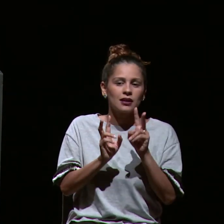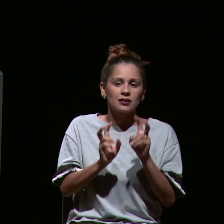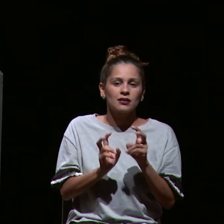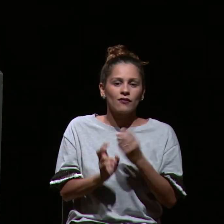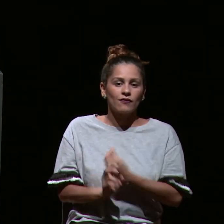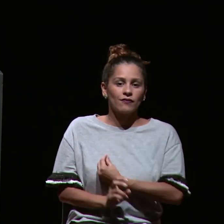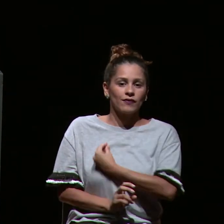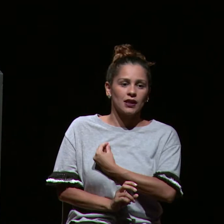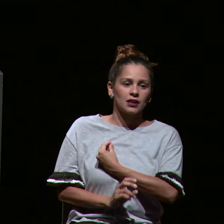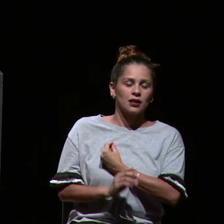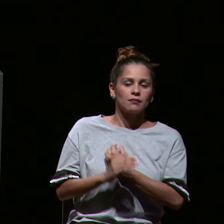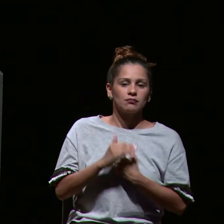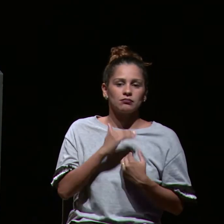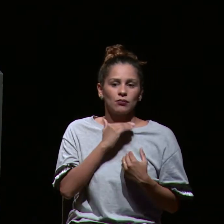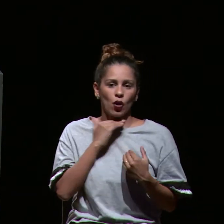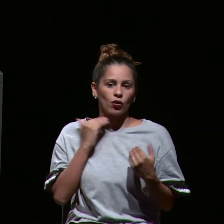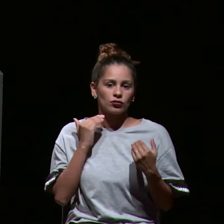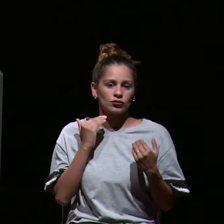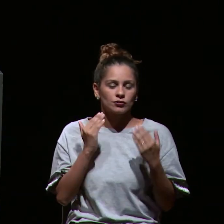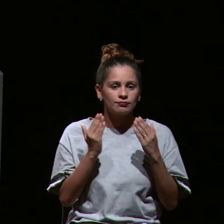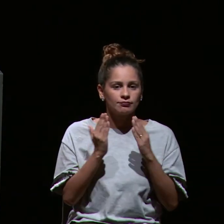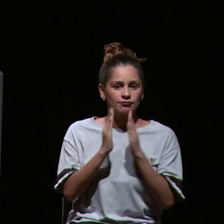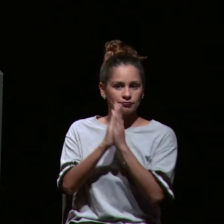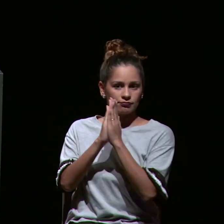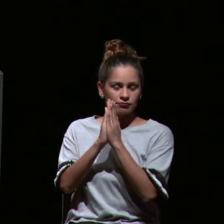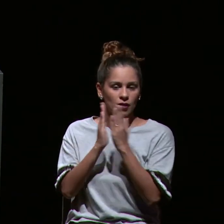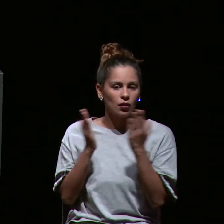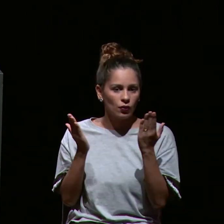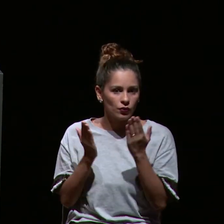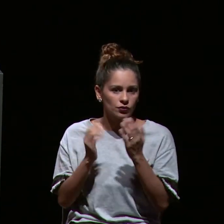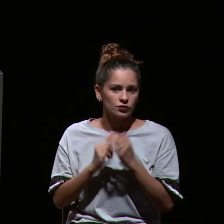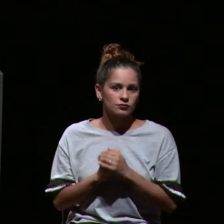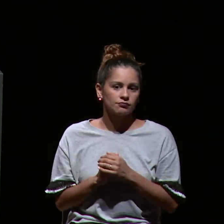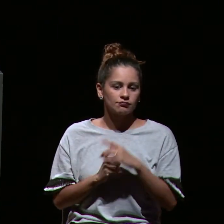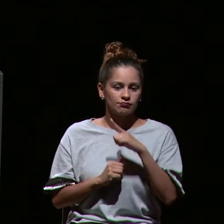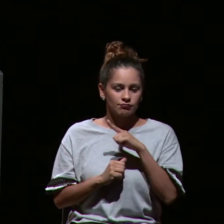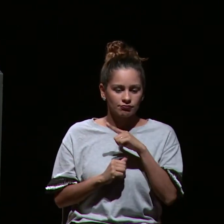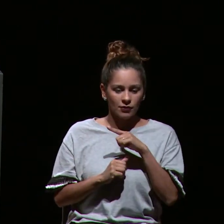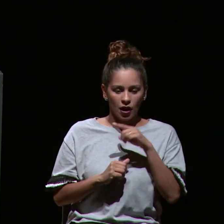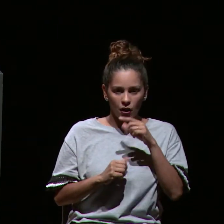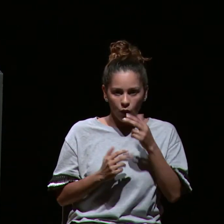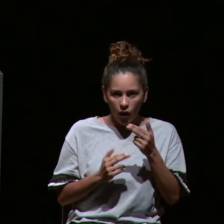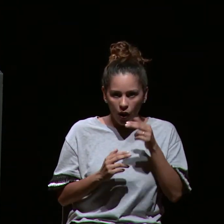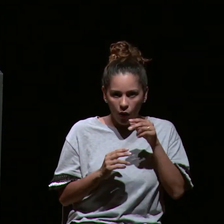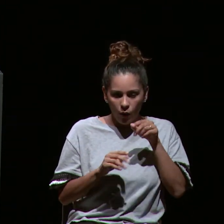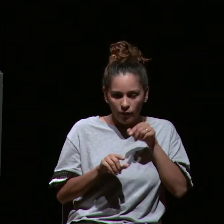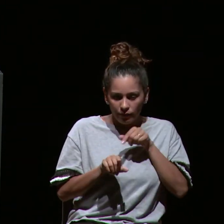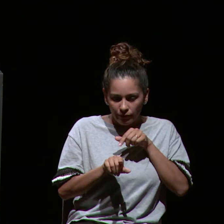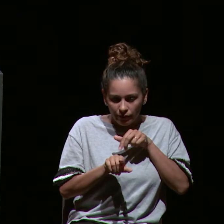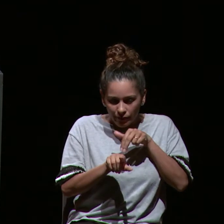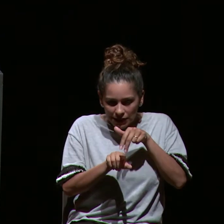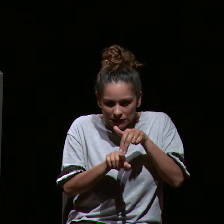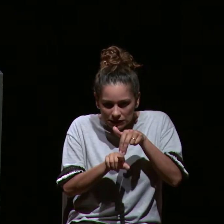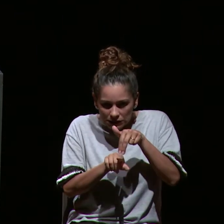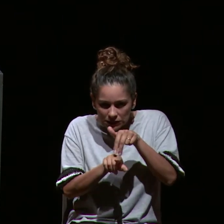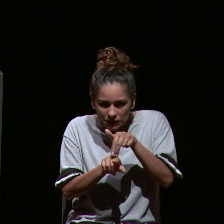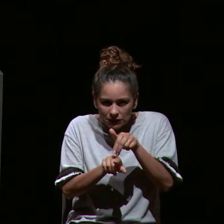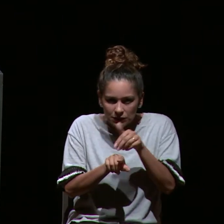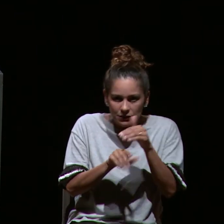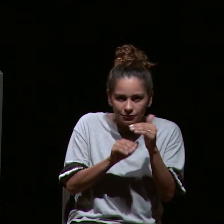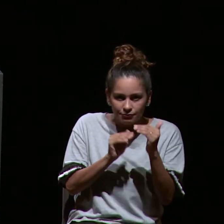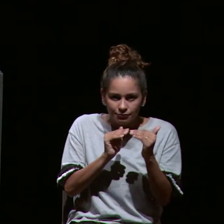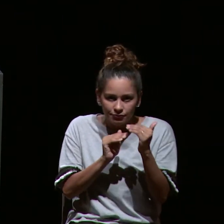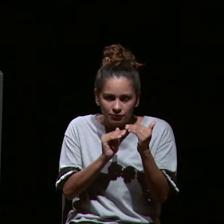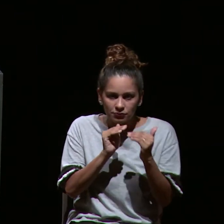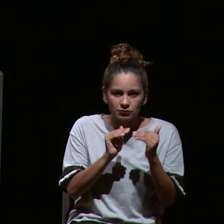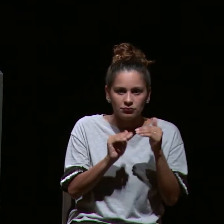encarada hoje. Era uma navalha em cima da qual ele precisava andar, se equilibrar, dançar. Nas duas passagens que lerei, e